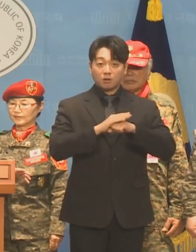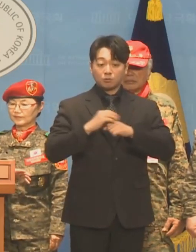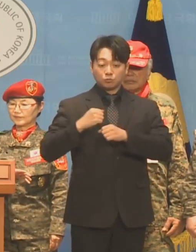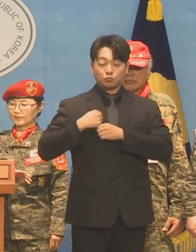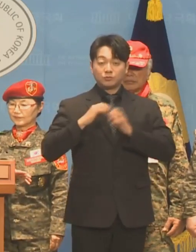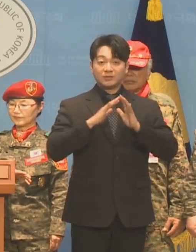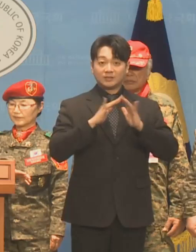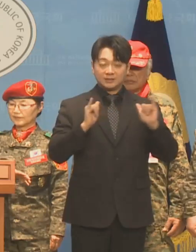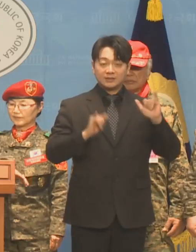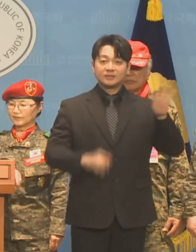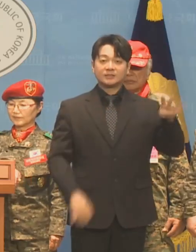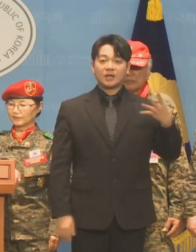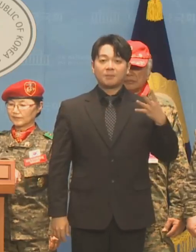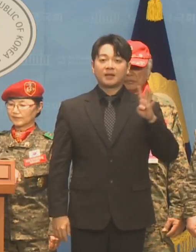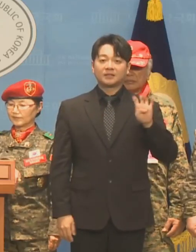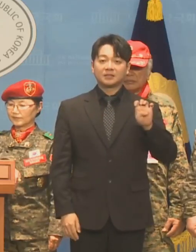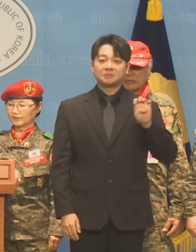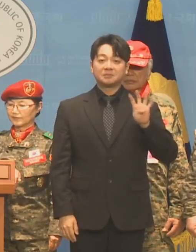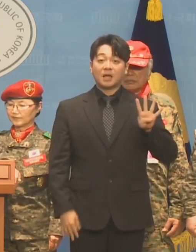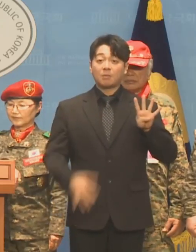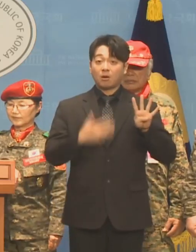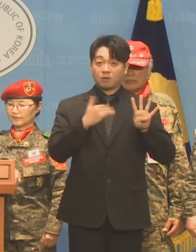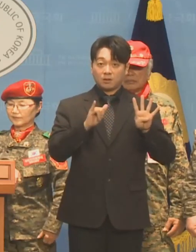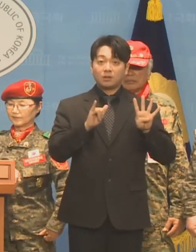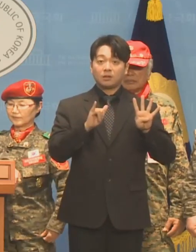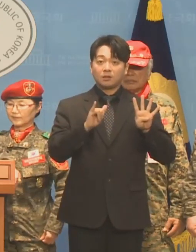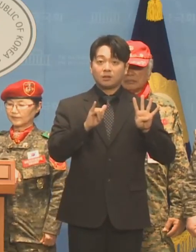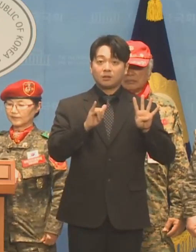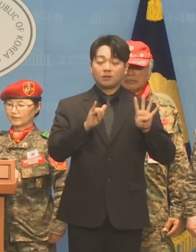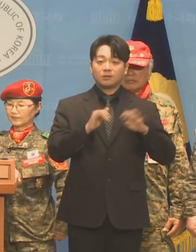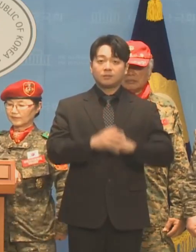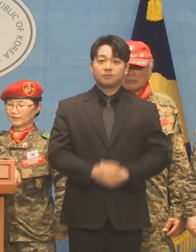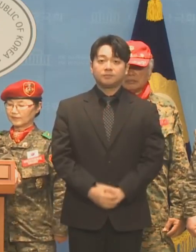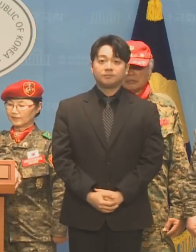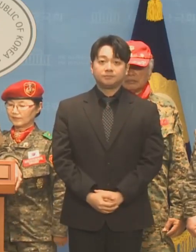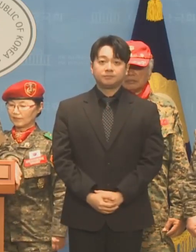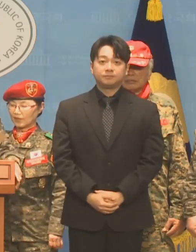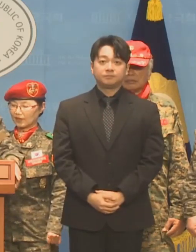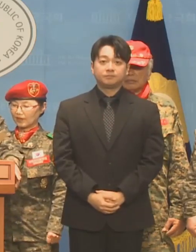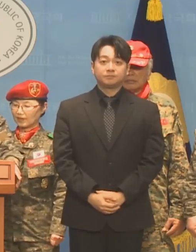444명이라고 하면서 윤석열